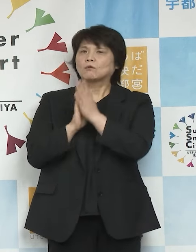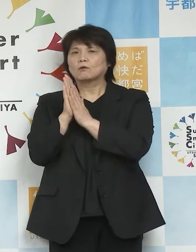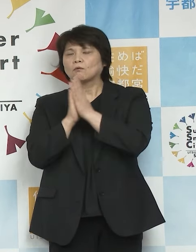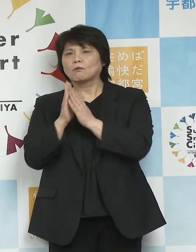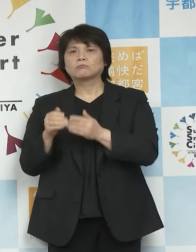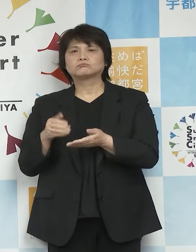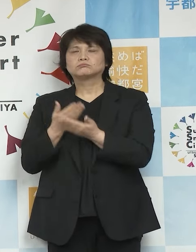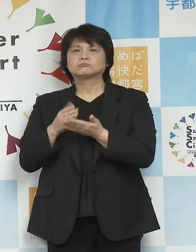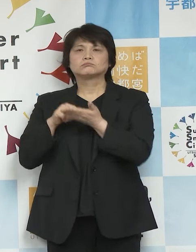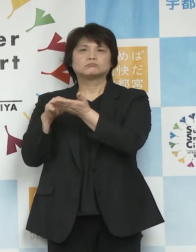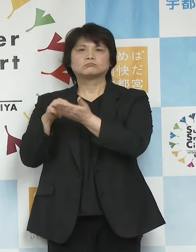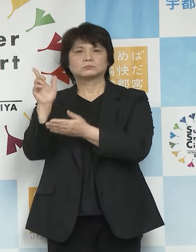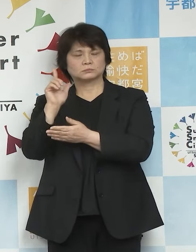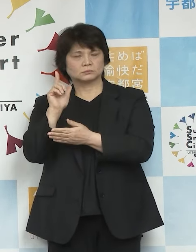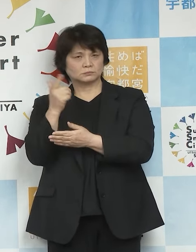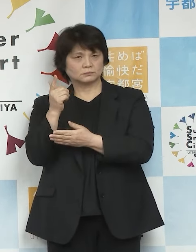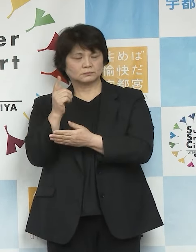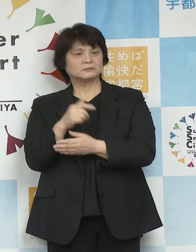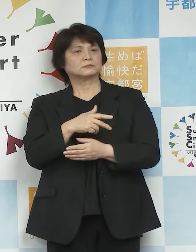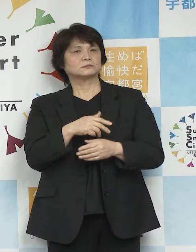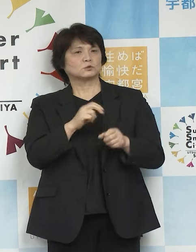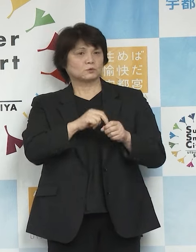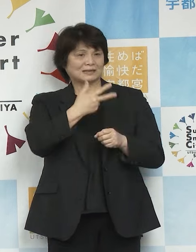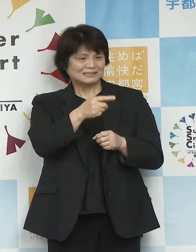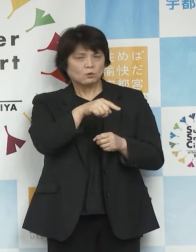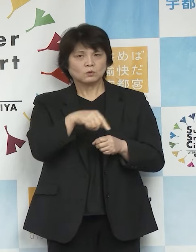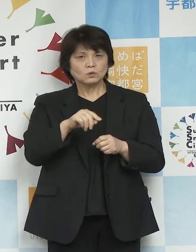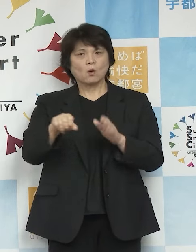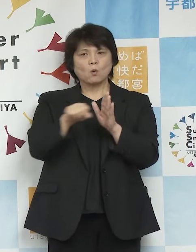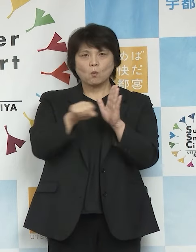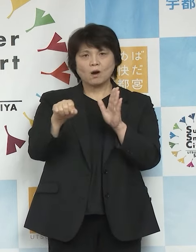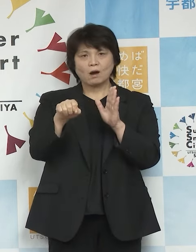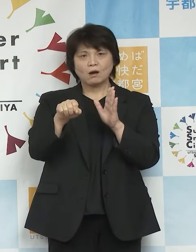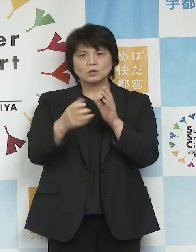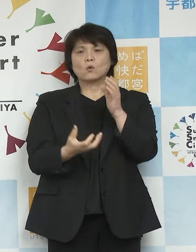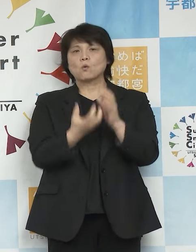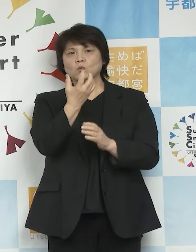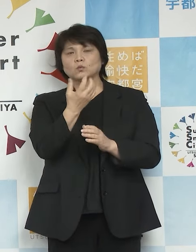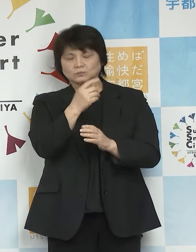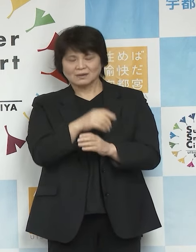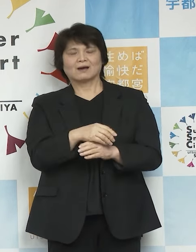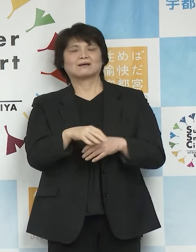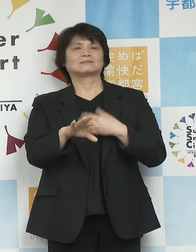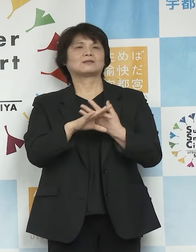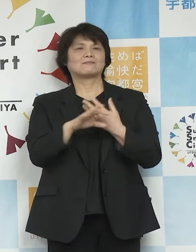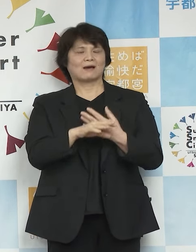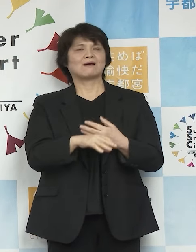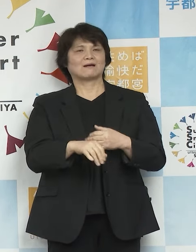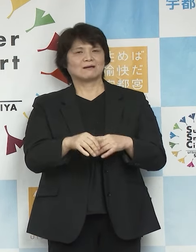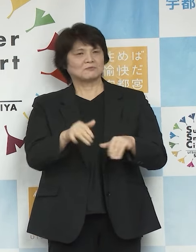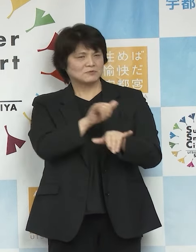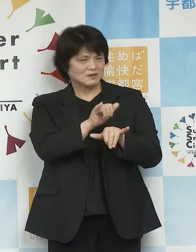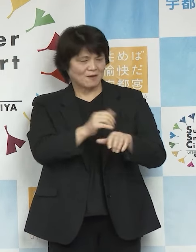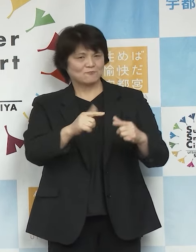ということではなくて、市もその効果によって生まれてくる、働き手が増える、で企業にと